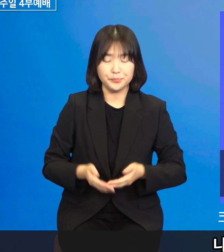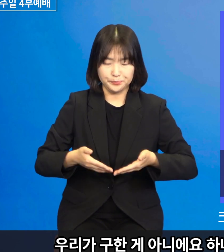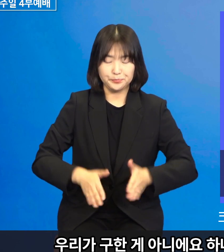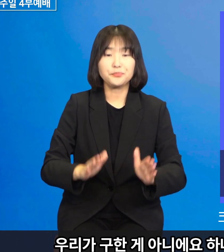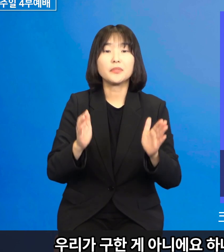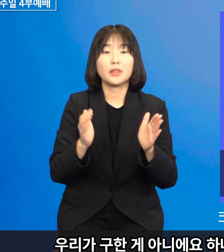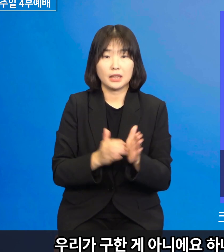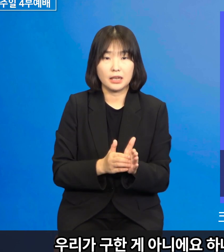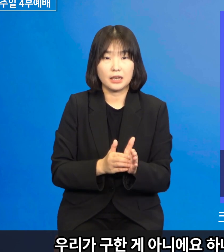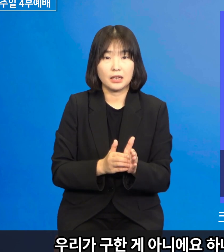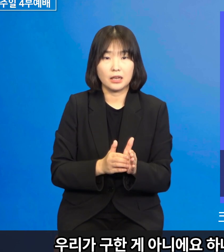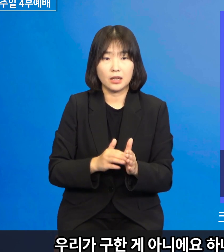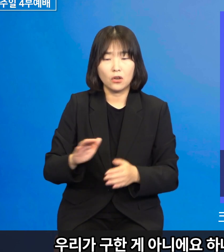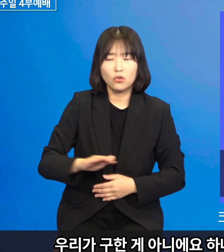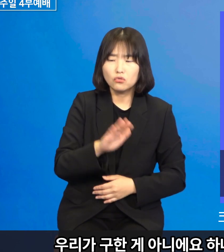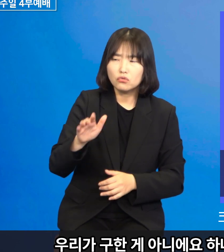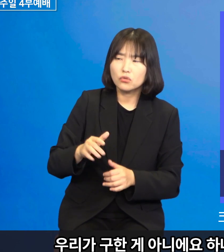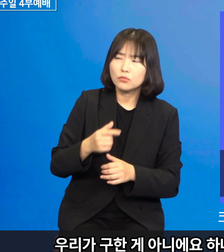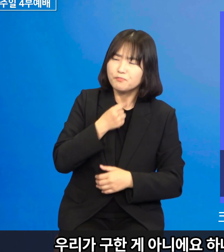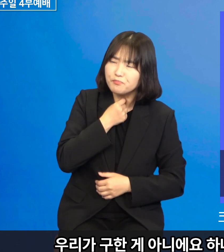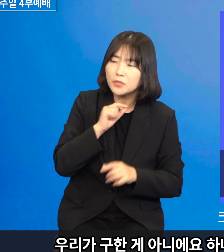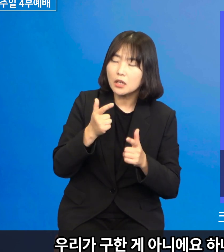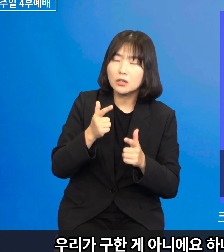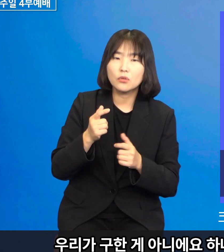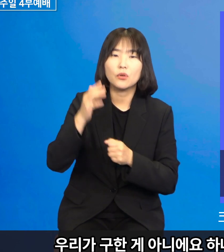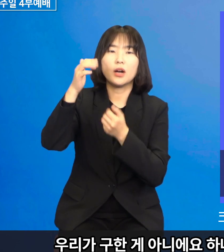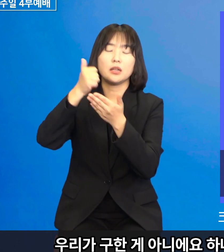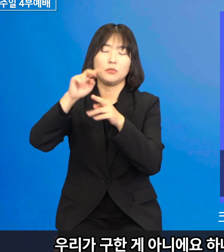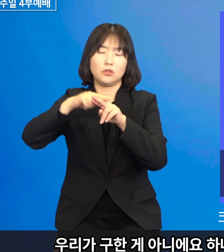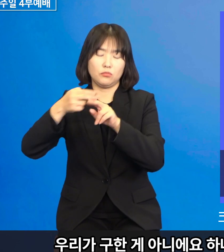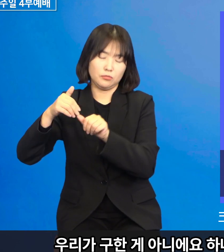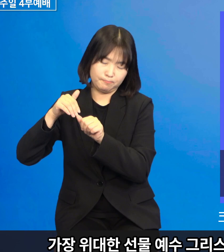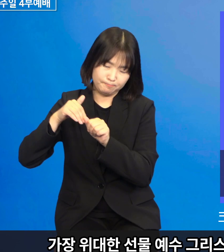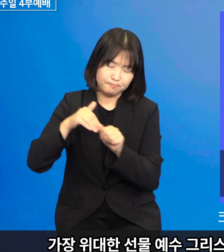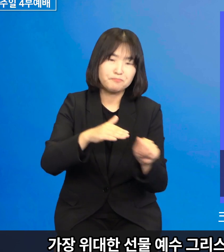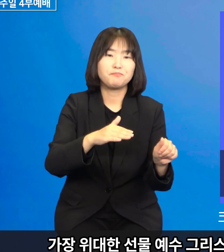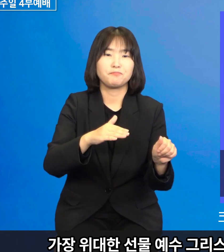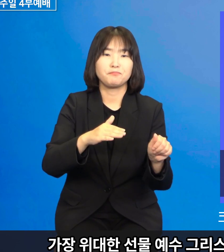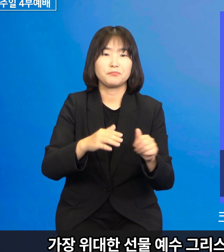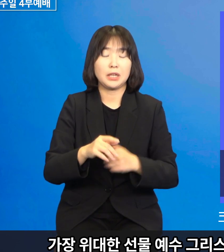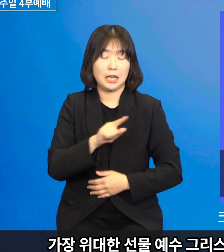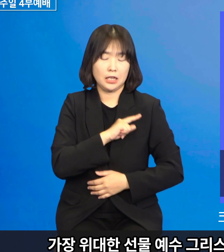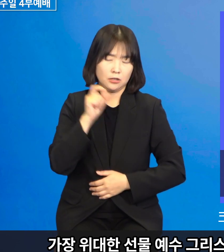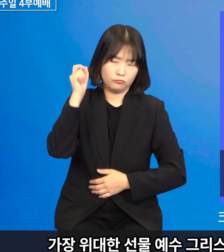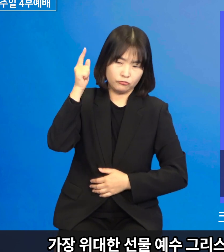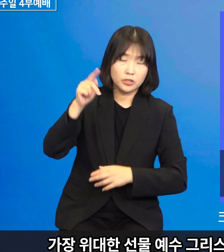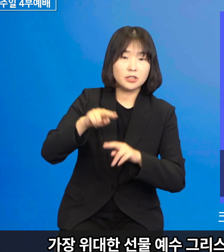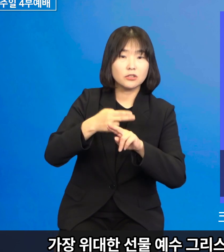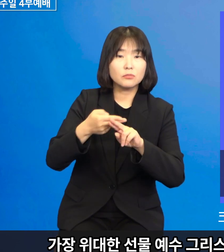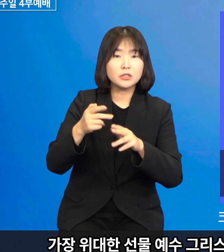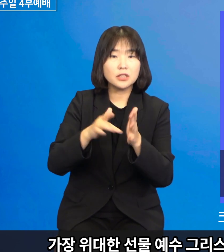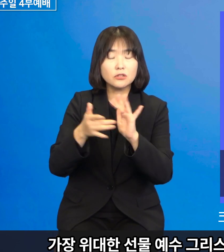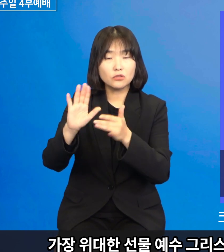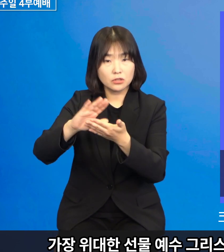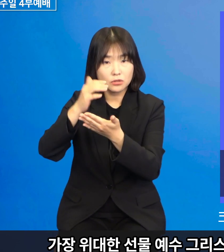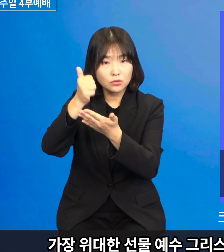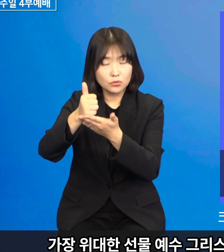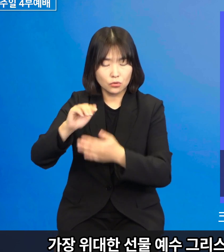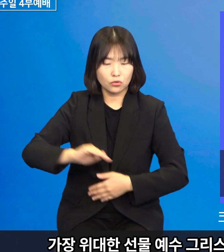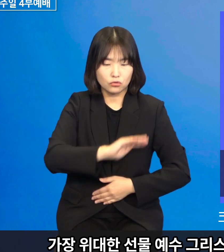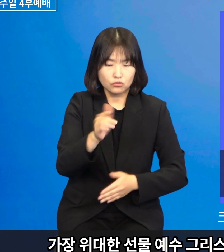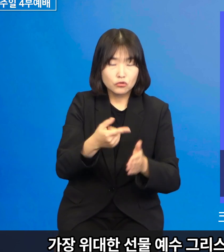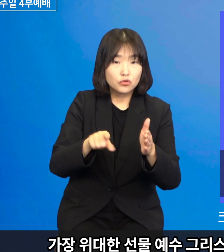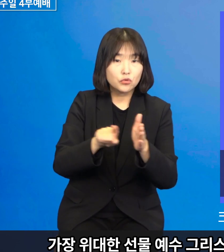나셨다. 우리가 구한 게 아니에요. 하나님이 선물을 보내주신 거예요. 가장 위대한 선물, 예수 그리스도를 우리를